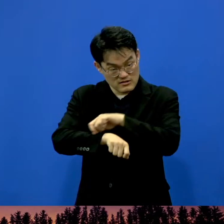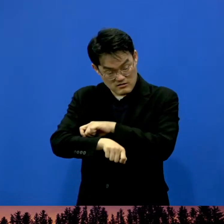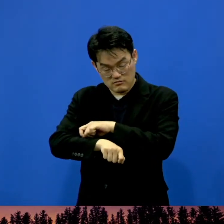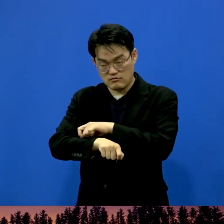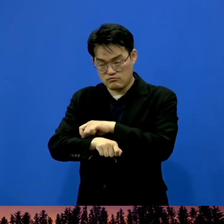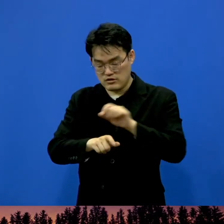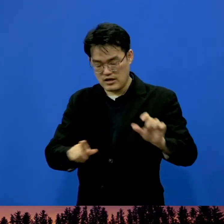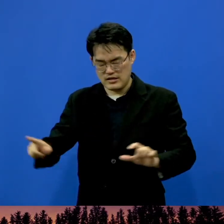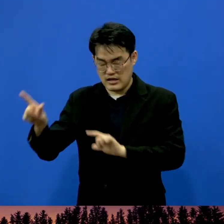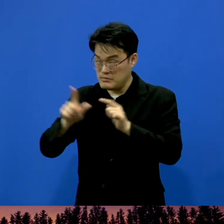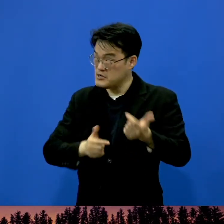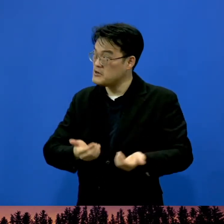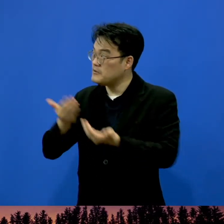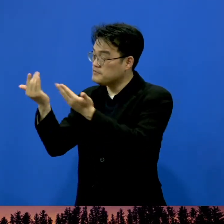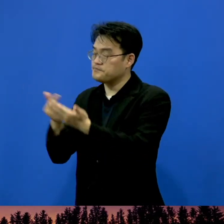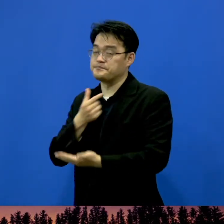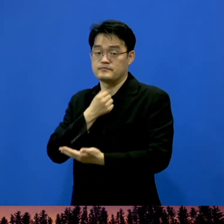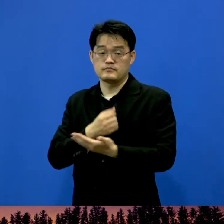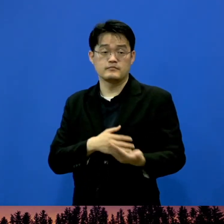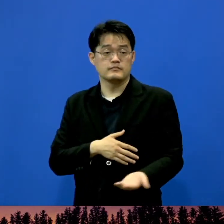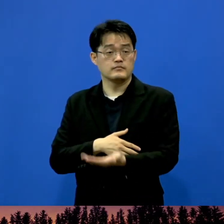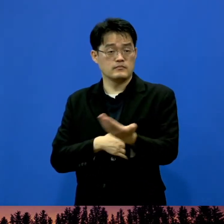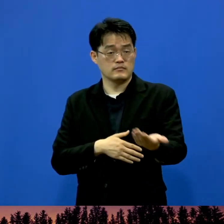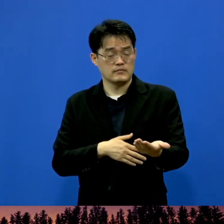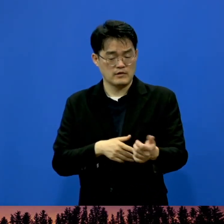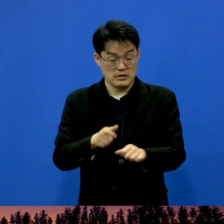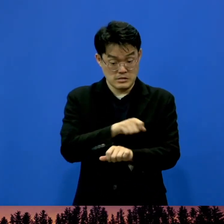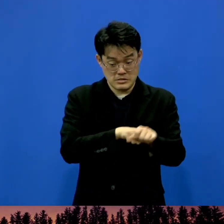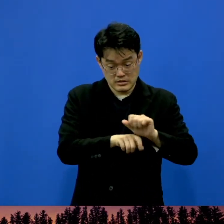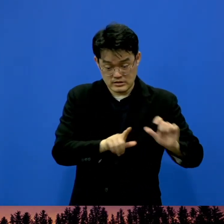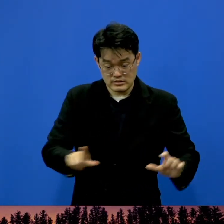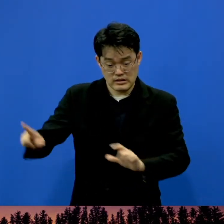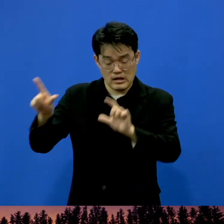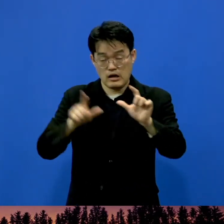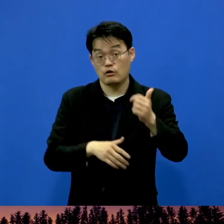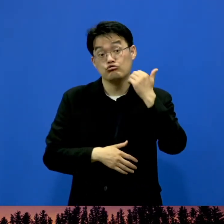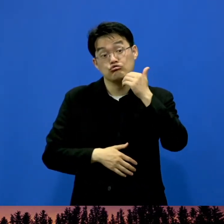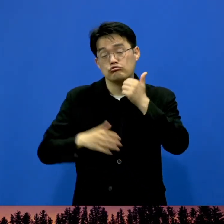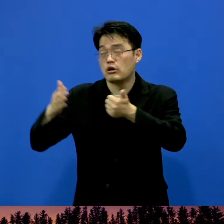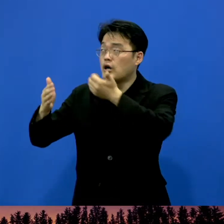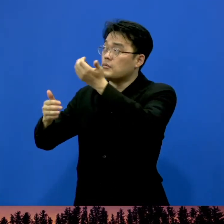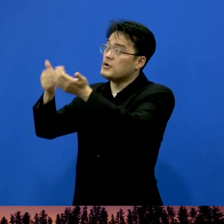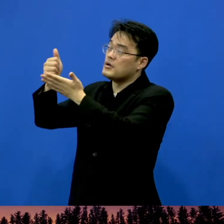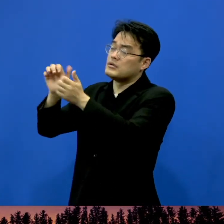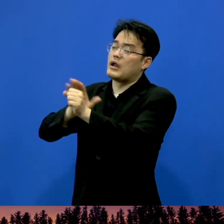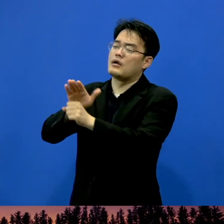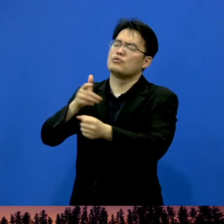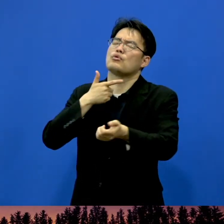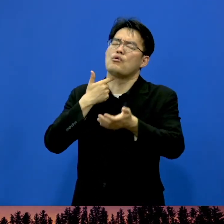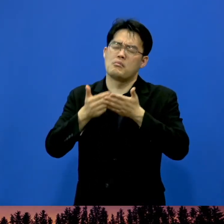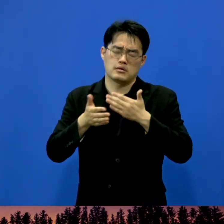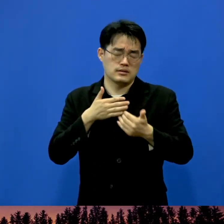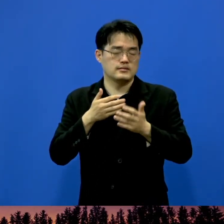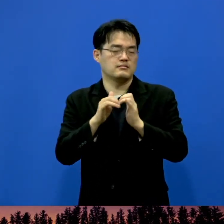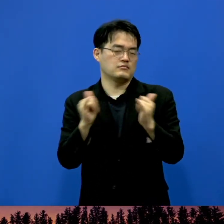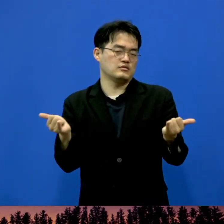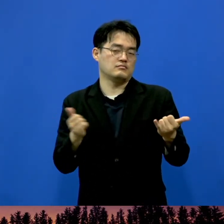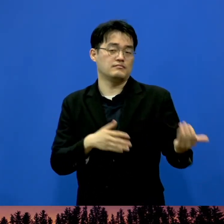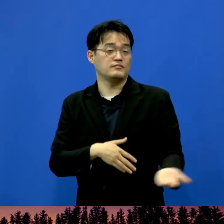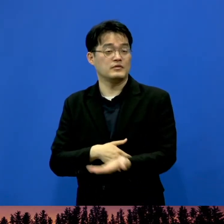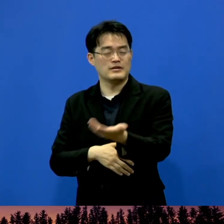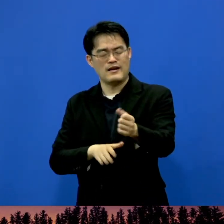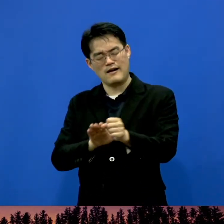원합니다. 자, 여러분 누가 가장 적극적인 삶을 삽니까? 하나님의 사랑을 경험한 사람들입니다. 여러분 사랑하는